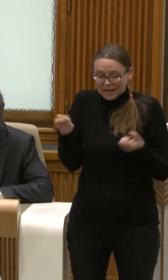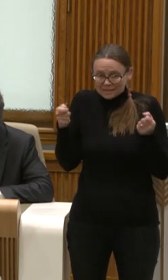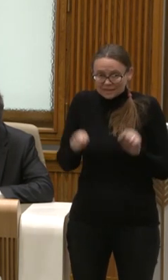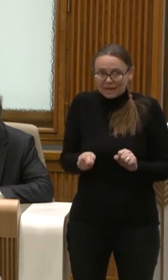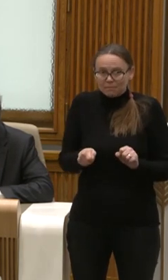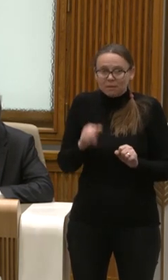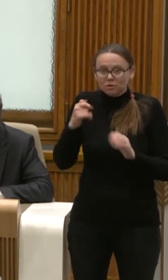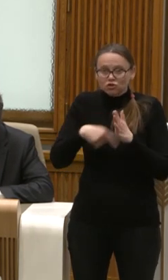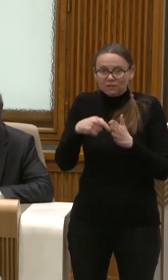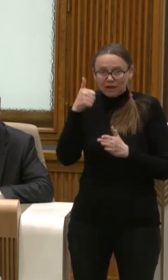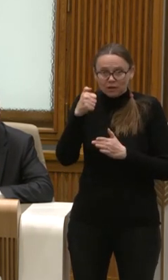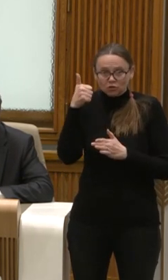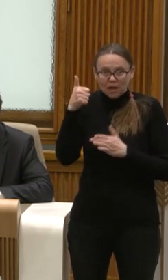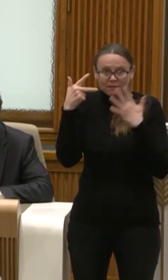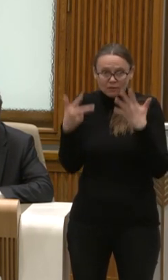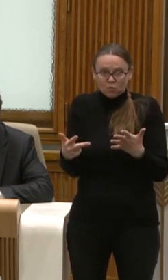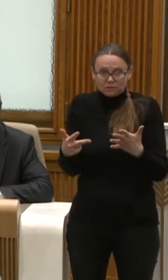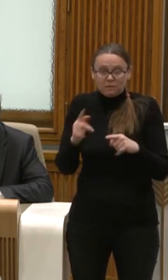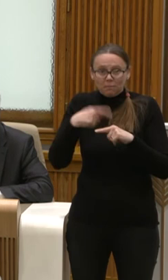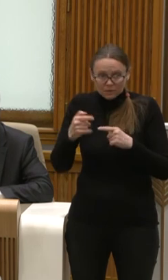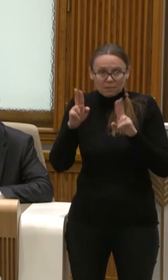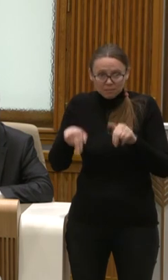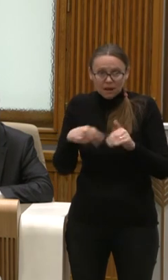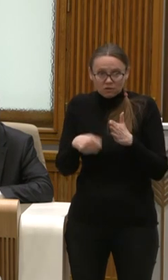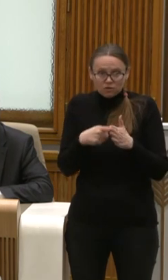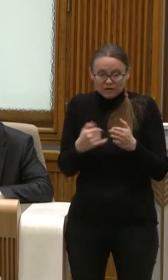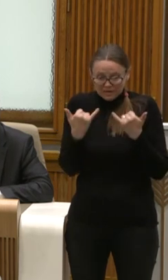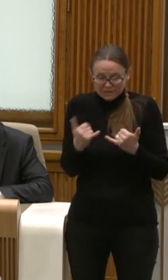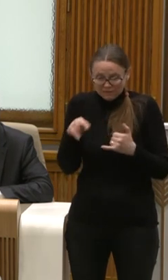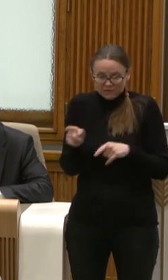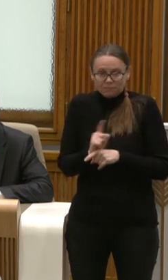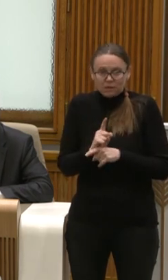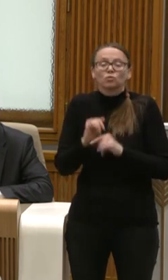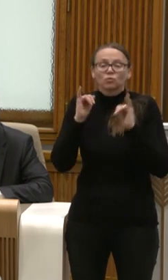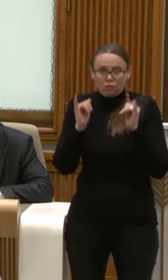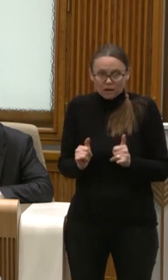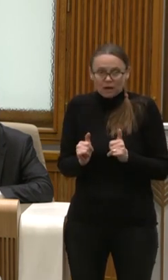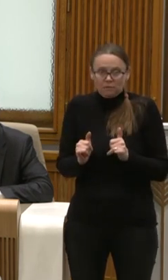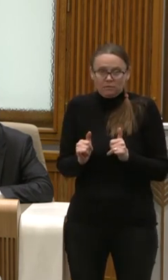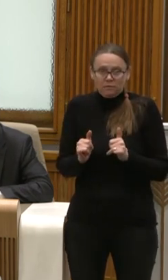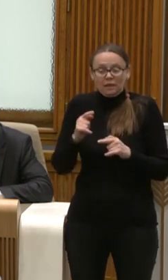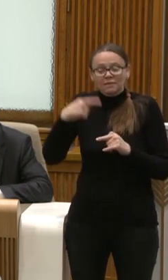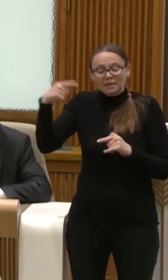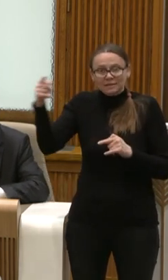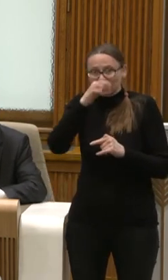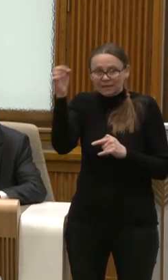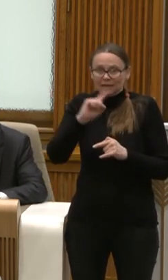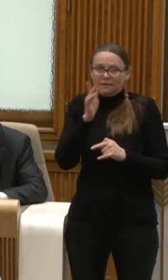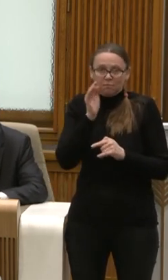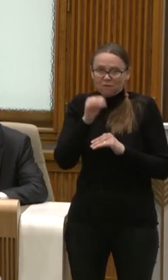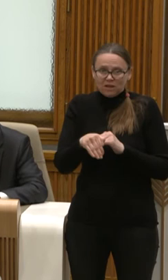torej številka 181 potem je realna v tem trenutku. Je v tem trenutku realna, v naslednjih dneh ne bo več.